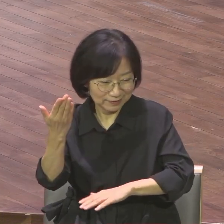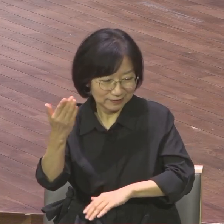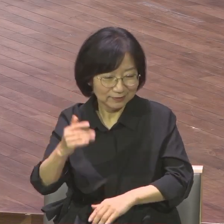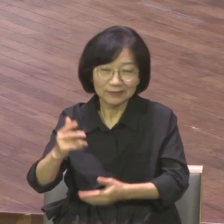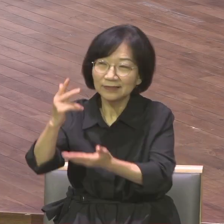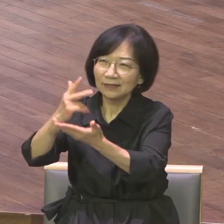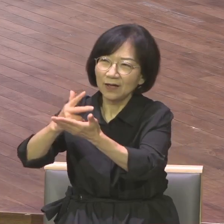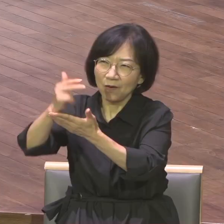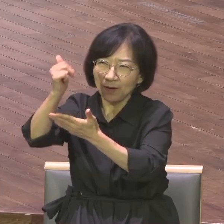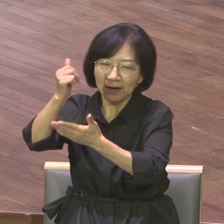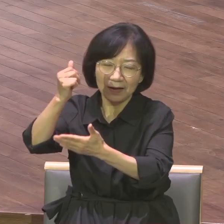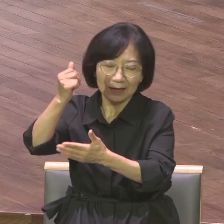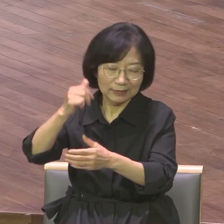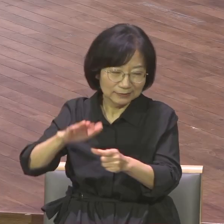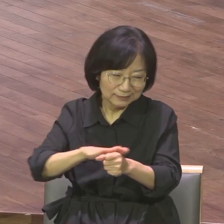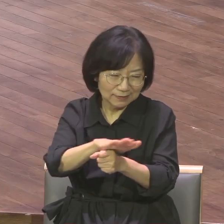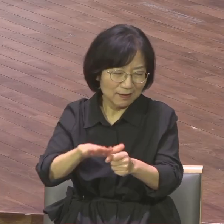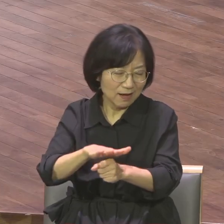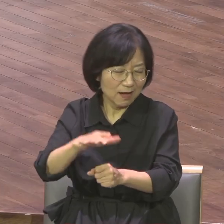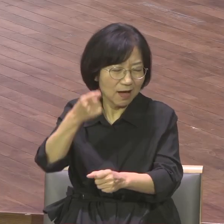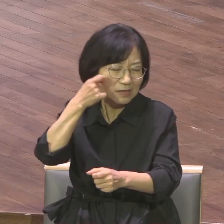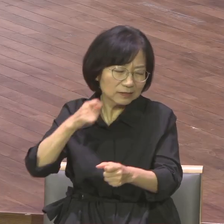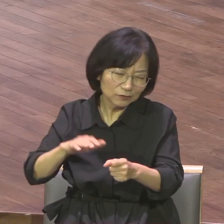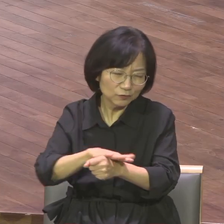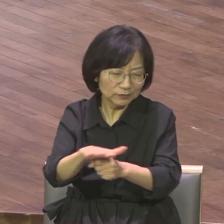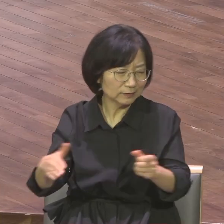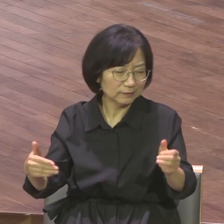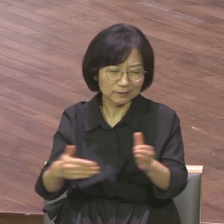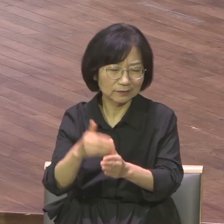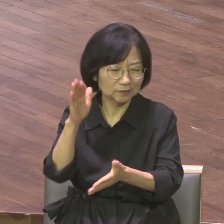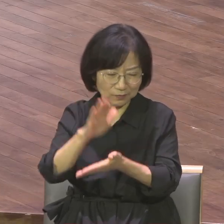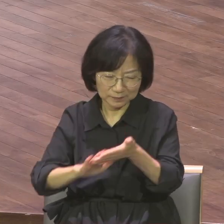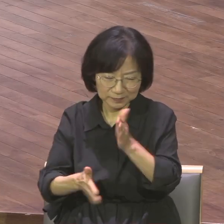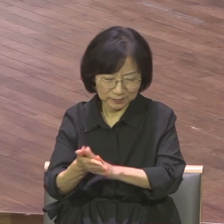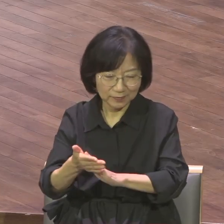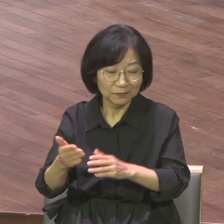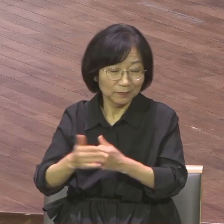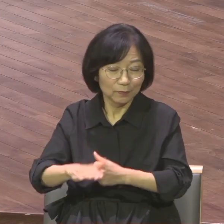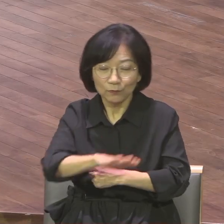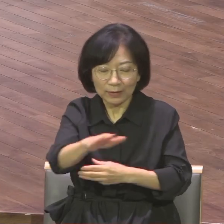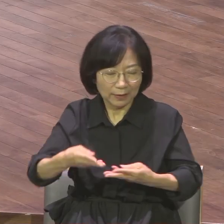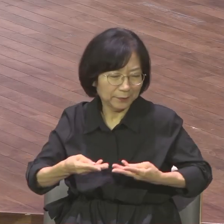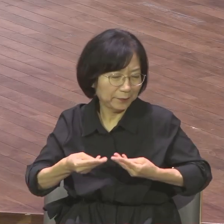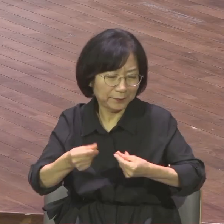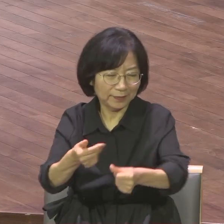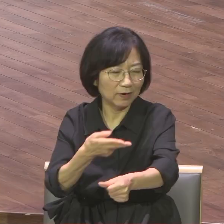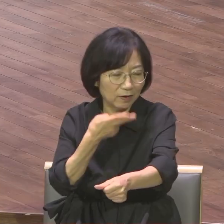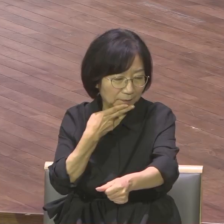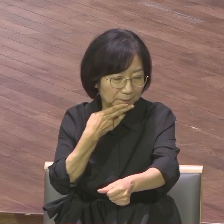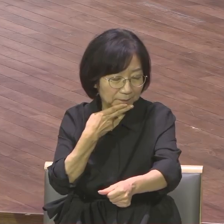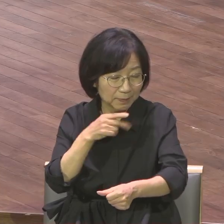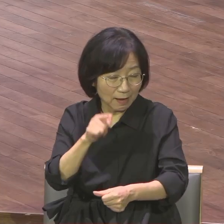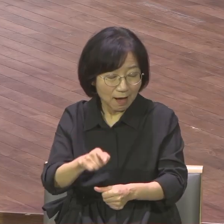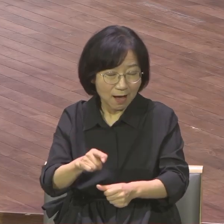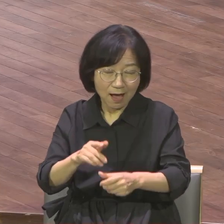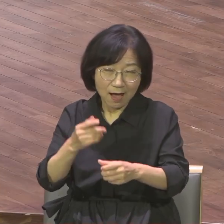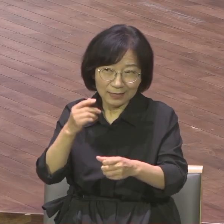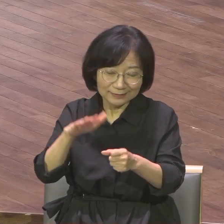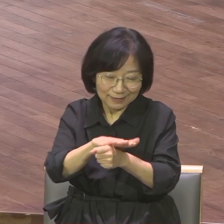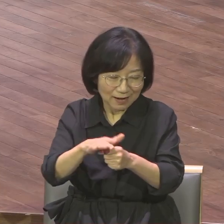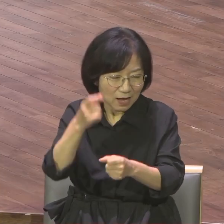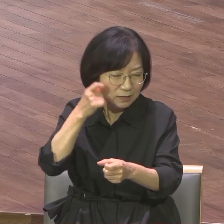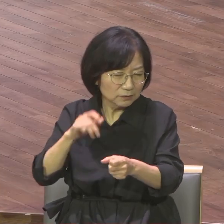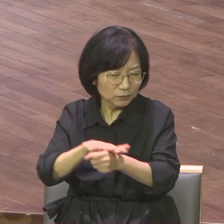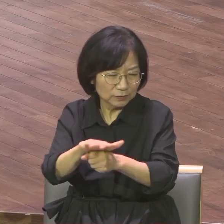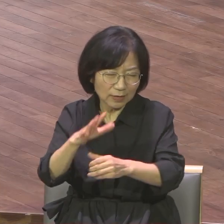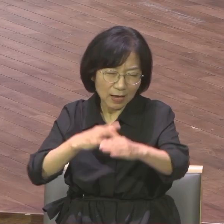되었사오면 여호와의 인자와 긍휼이 무궁하심으로 우리가 진멸되지 아니함이니이다. 이것들이 아침마다